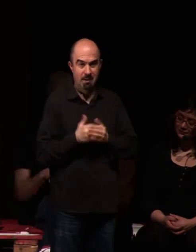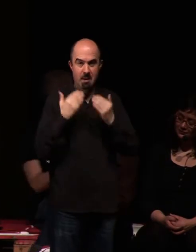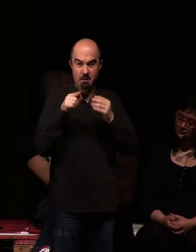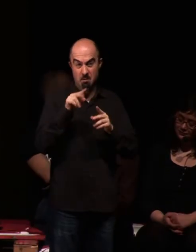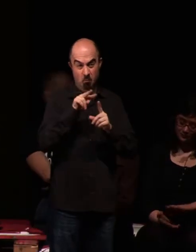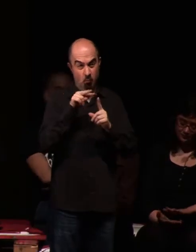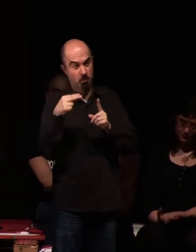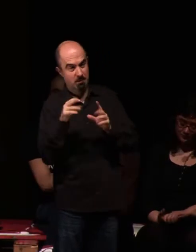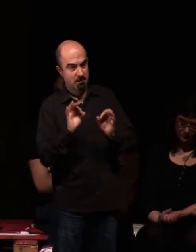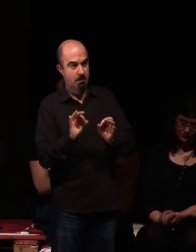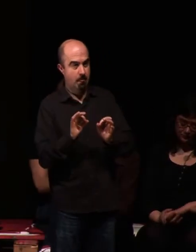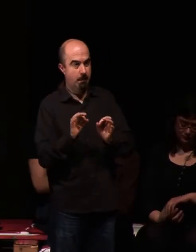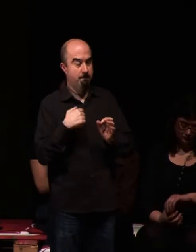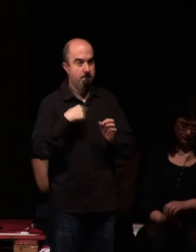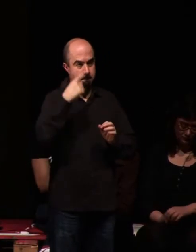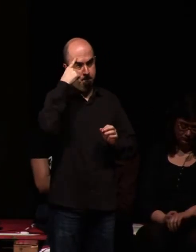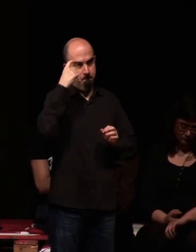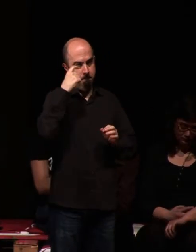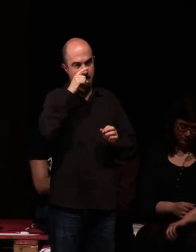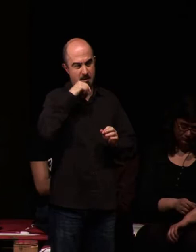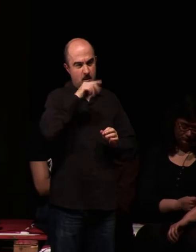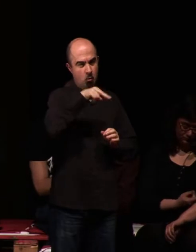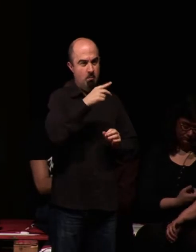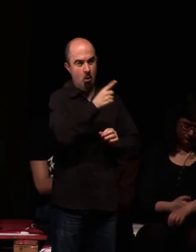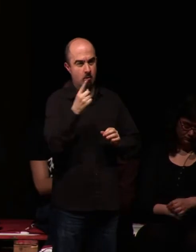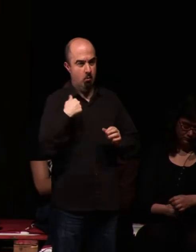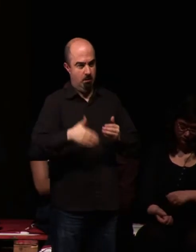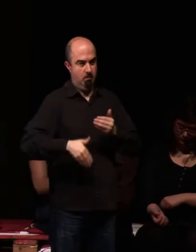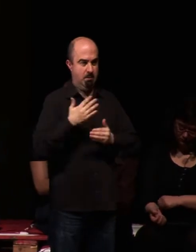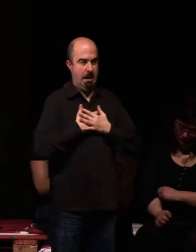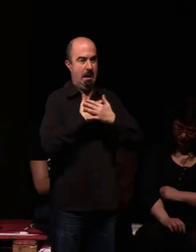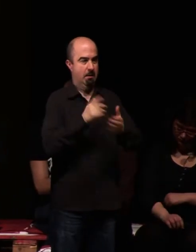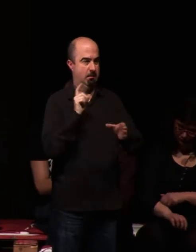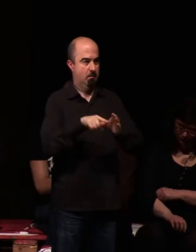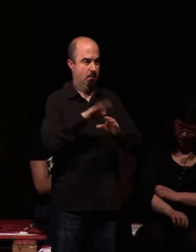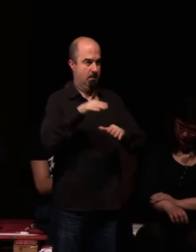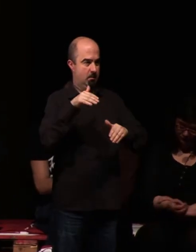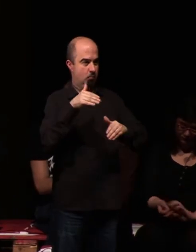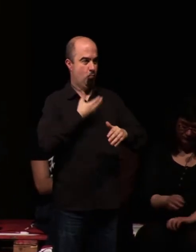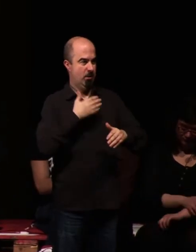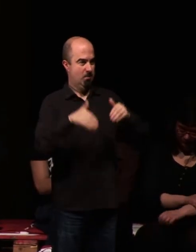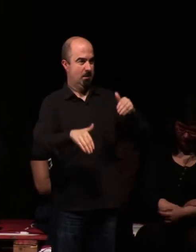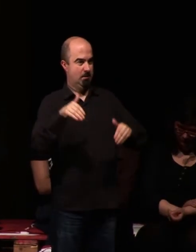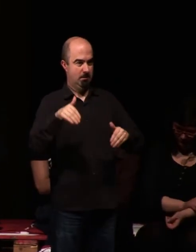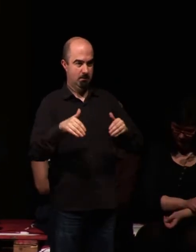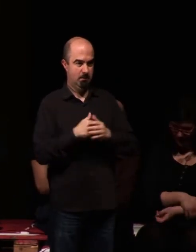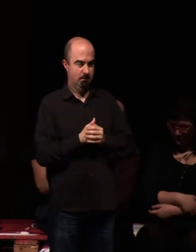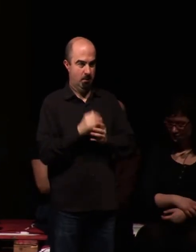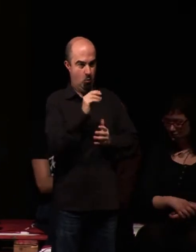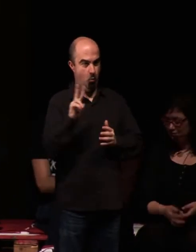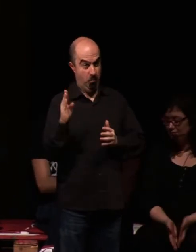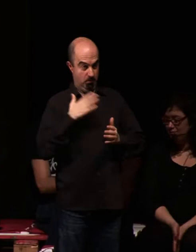perspectiva, jo recordo el 2011, quan es presentaven les candidatures municipals de les